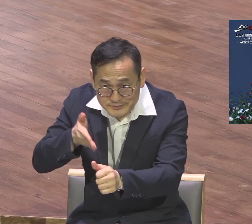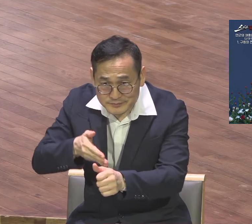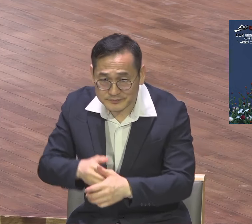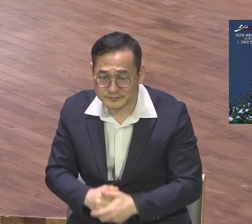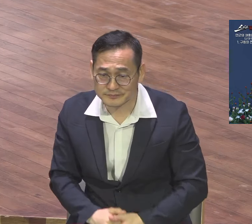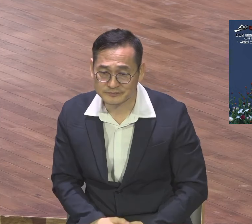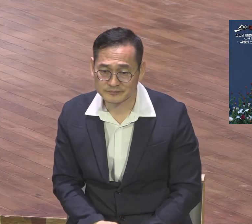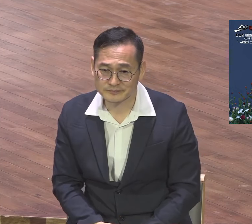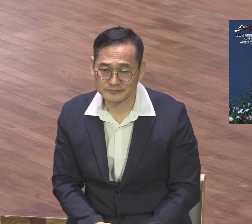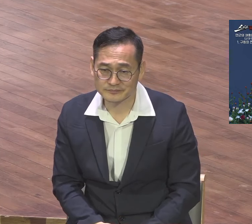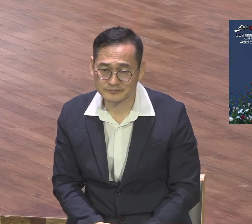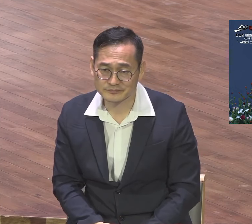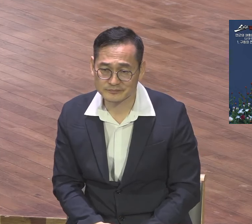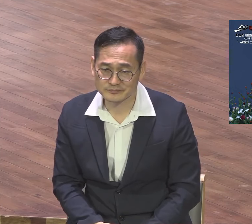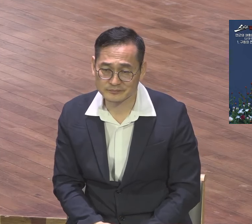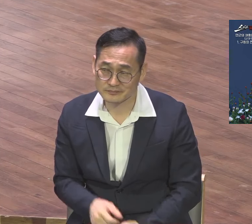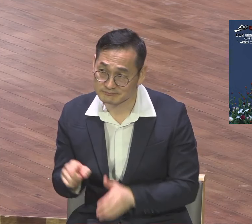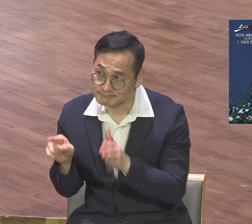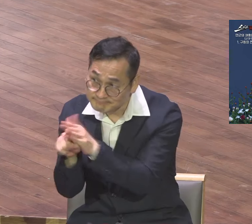얼마나 이 사실을 믿고 사는가.